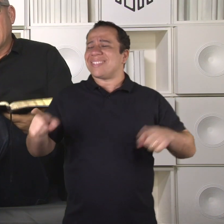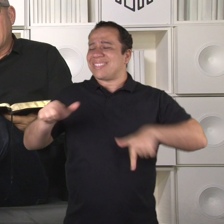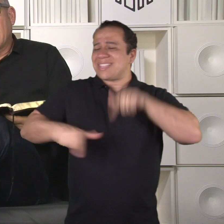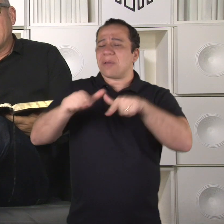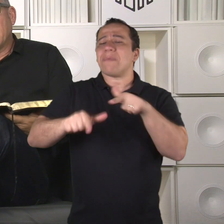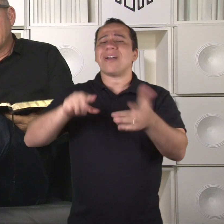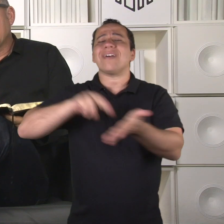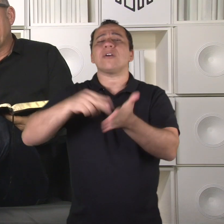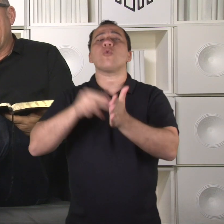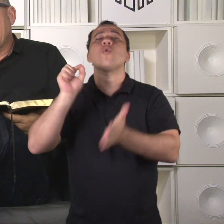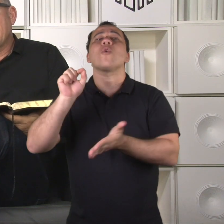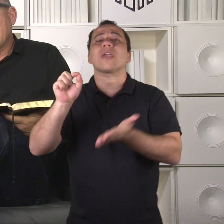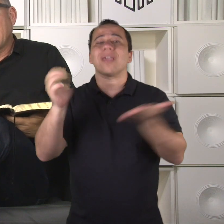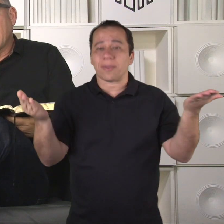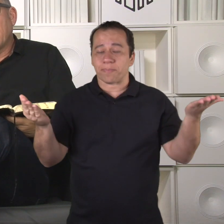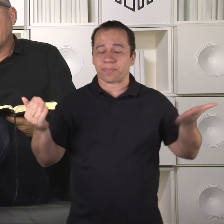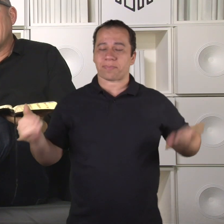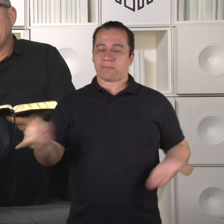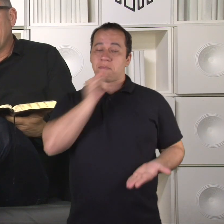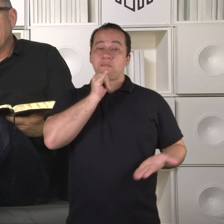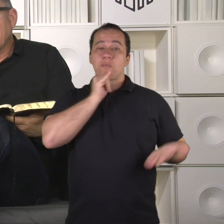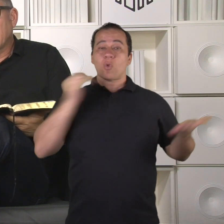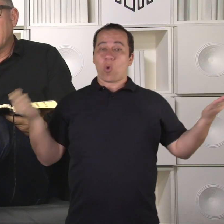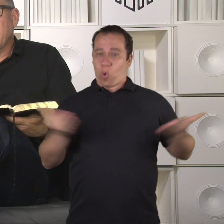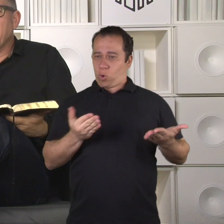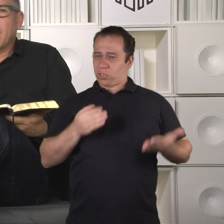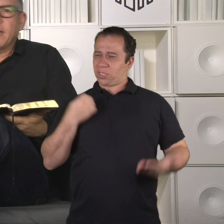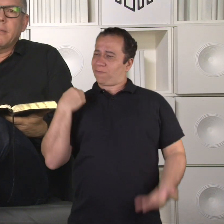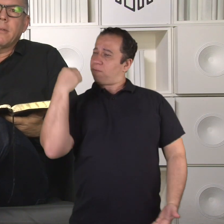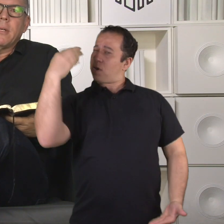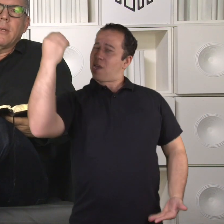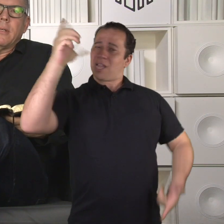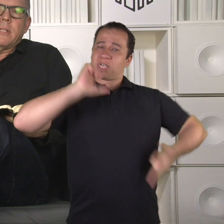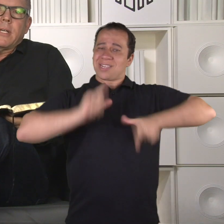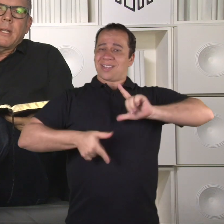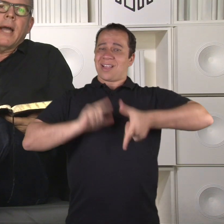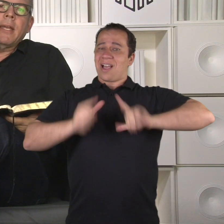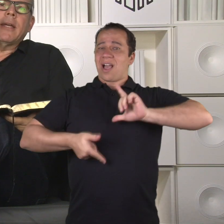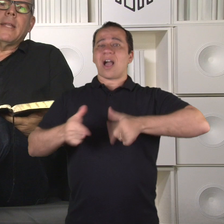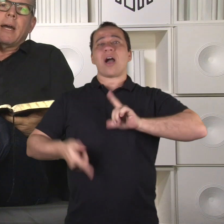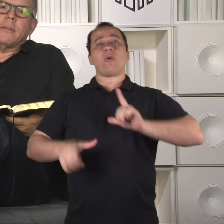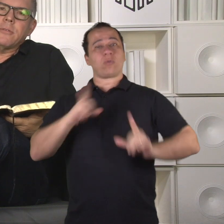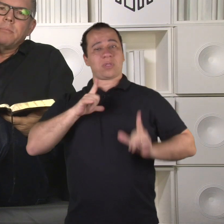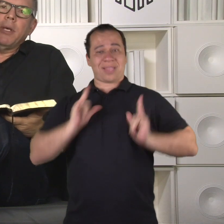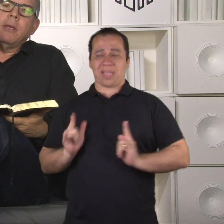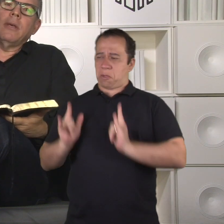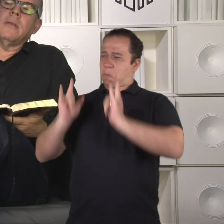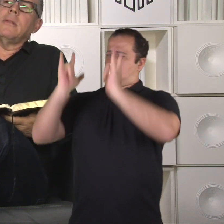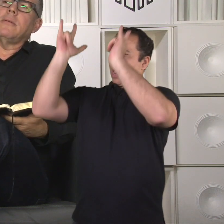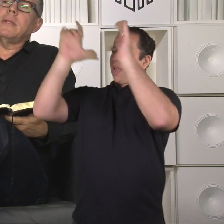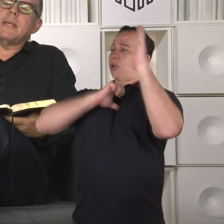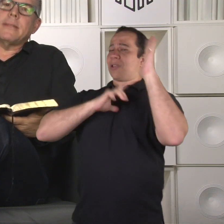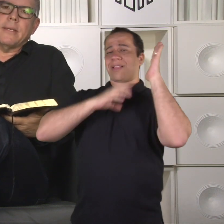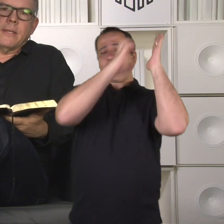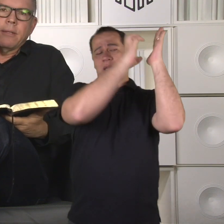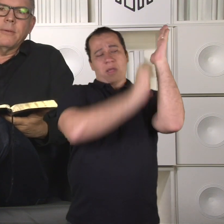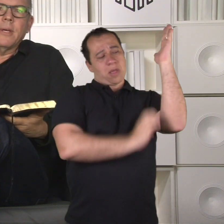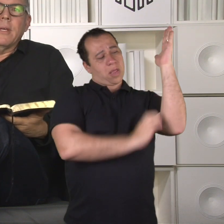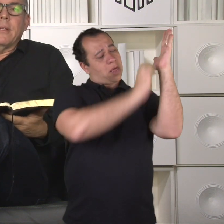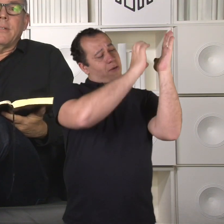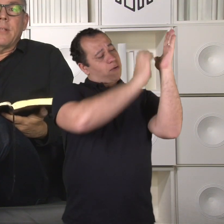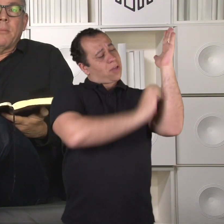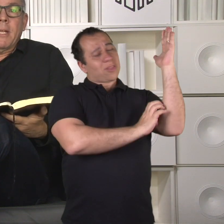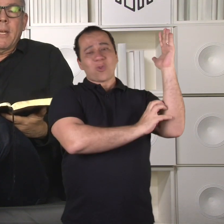hoje, há muitos prédios em que há um elevador que vai parando de andar em andar, subindo e